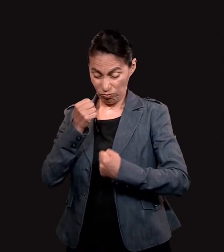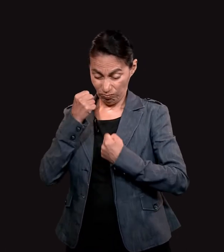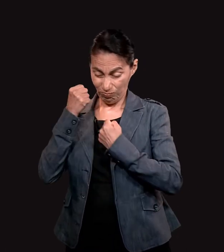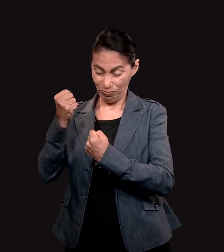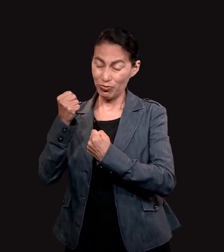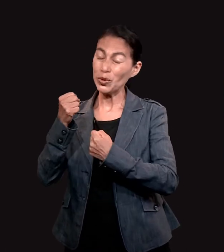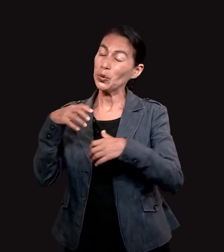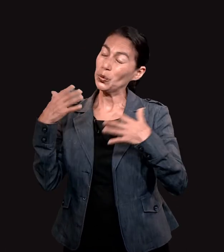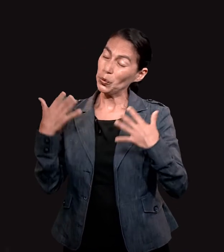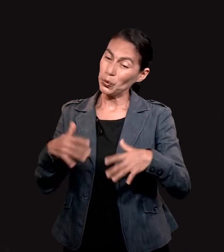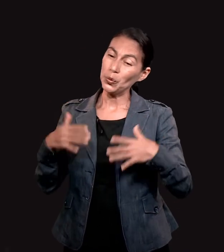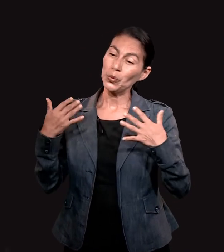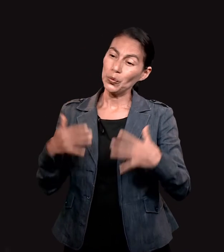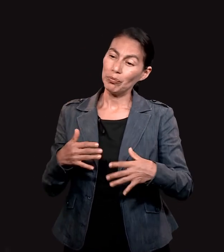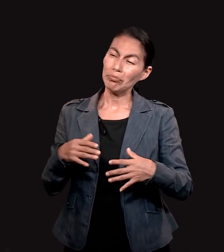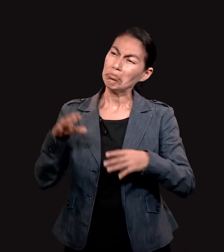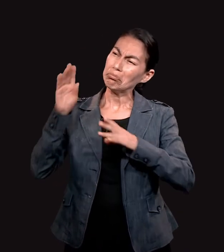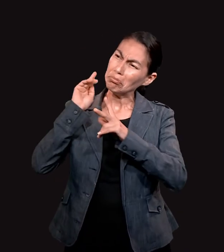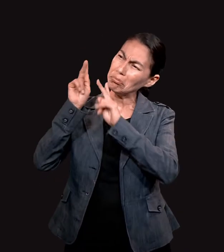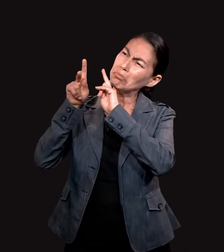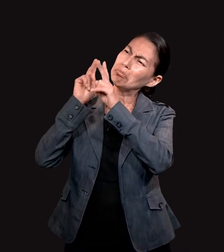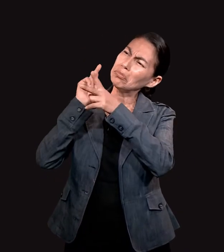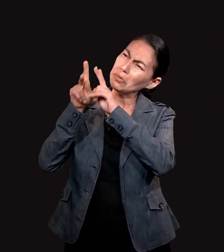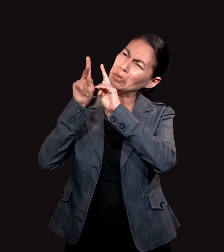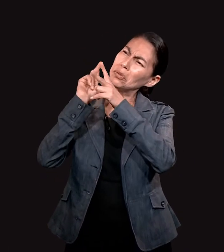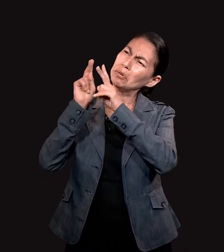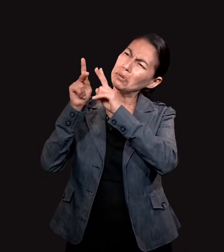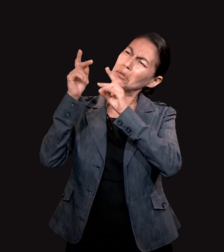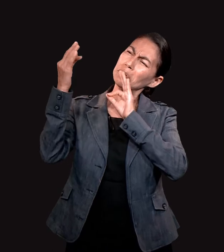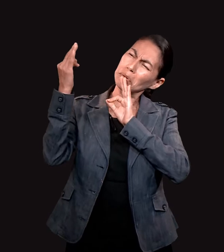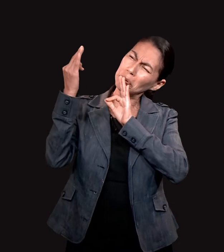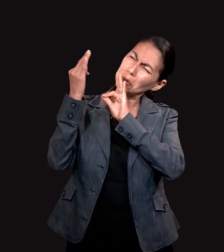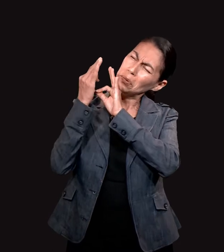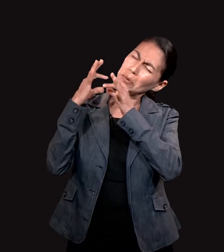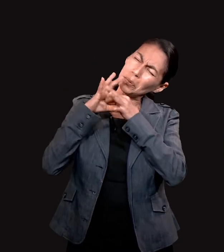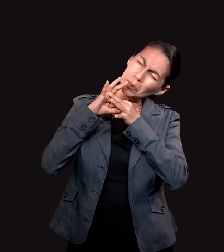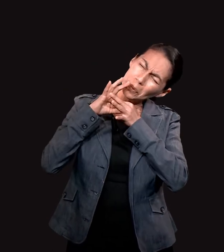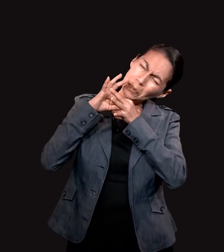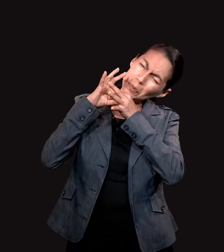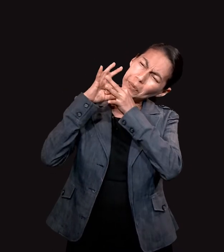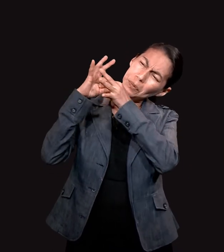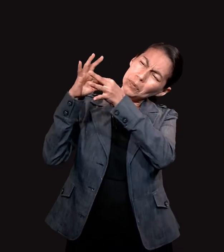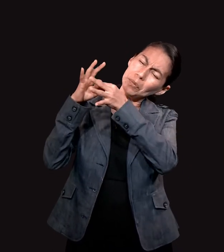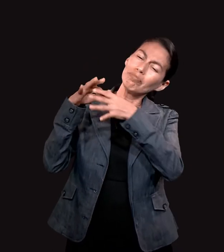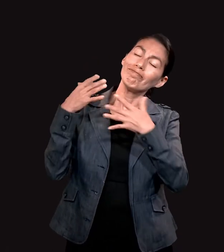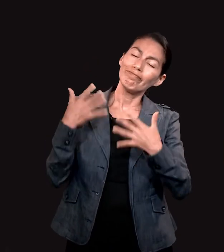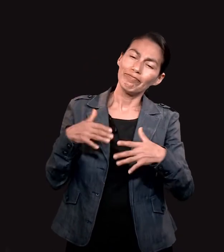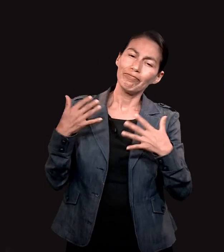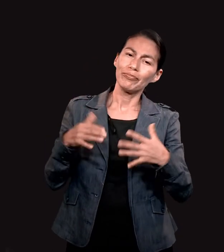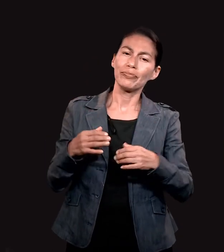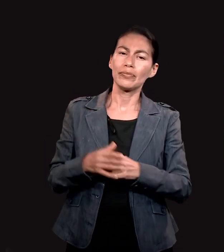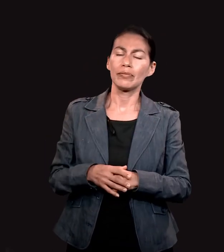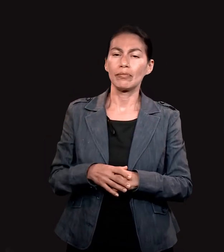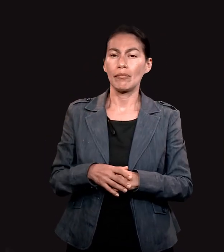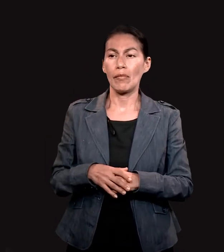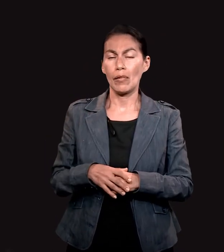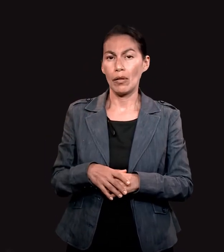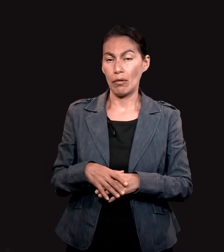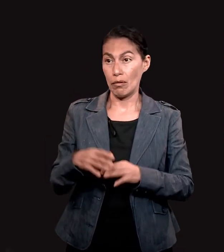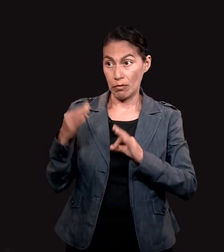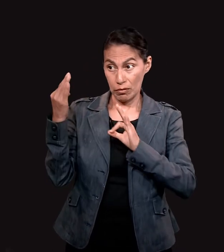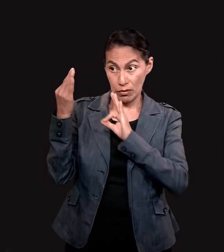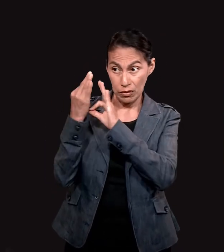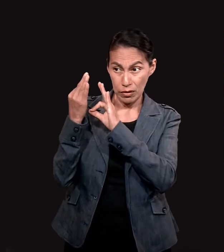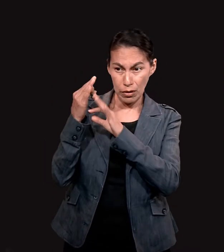mamá es una mujer de mucha fe, tiene una comunión con Dios bastante cercana, que de tan cercana